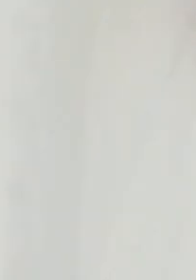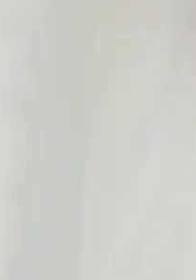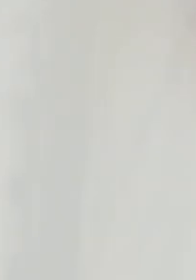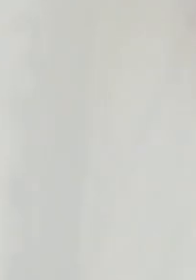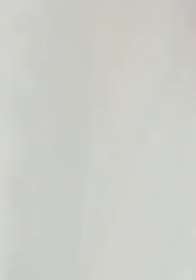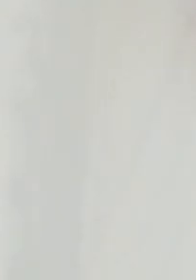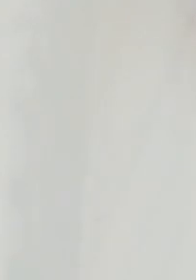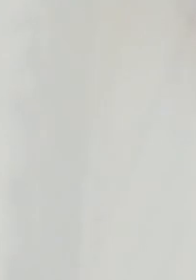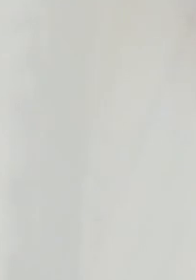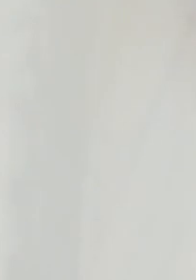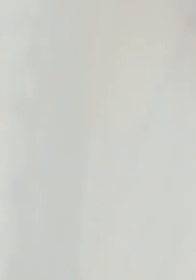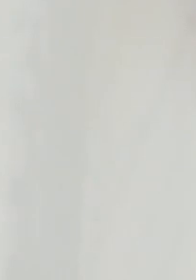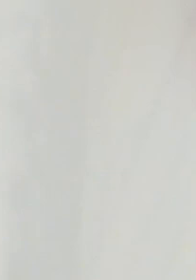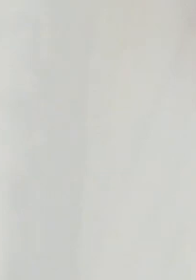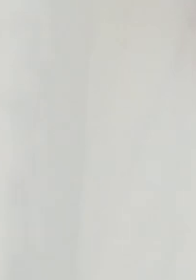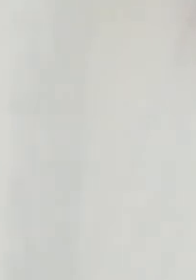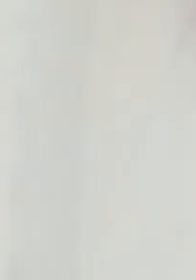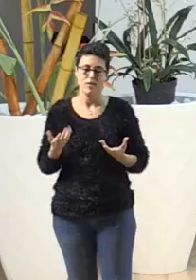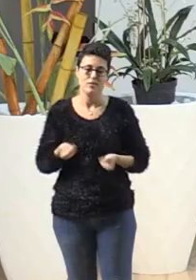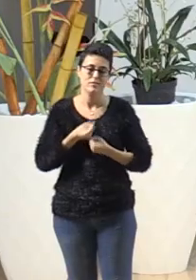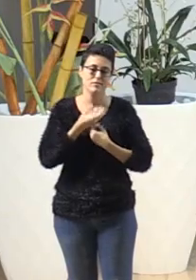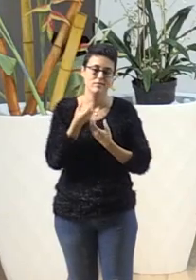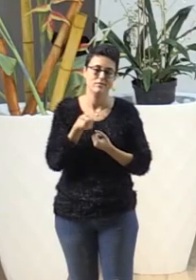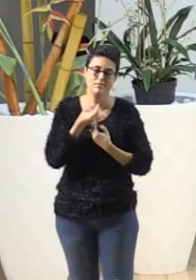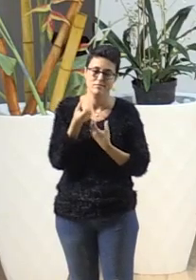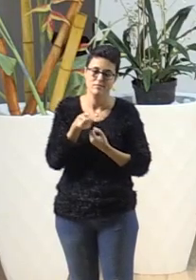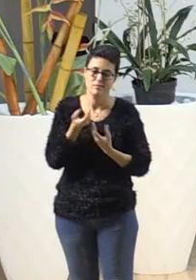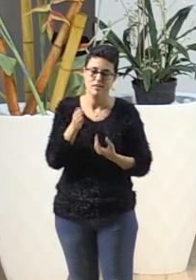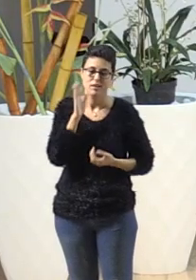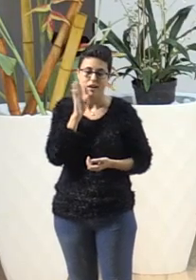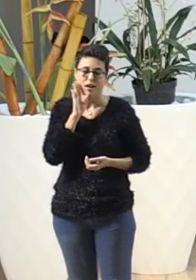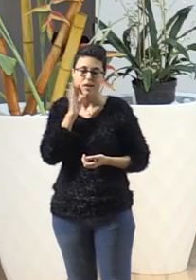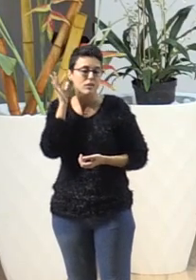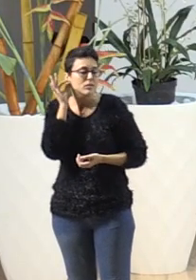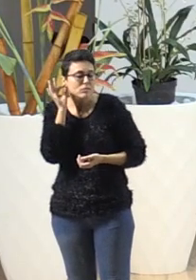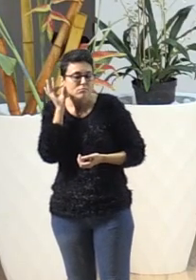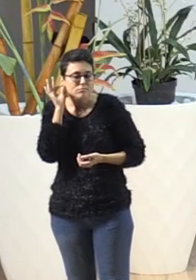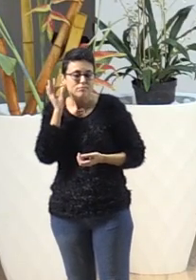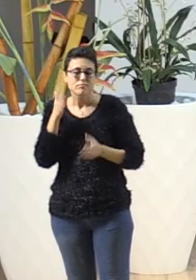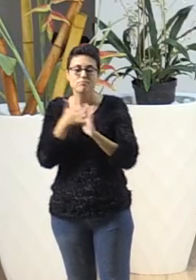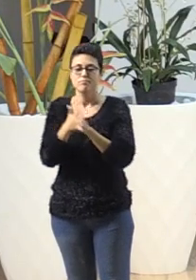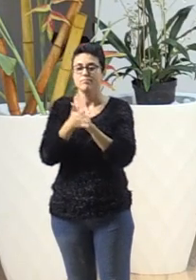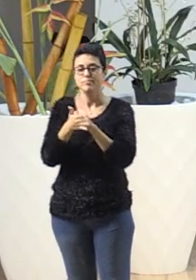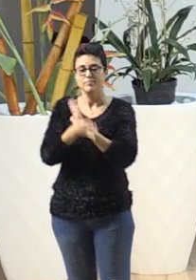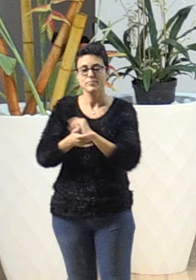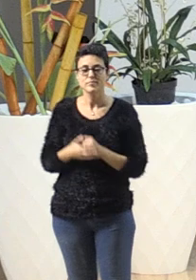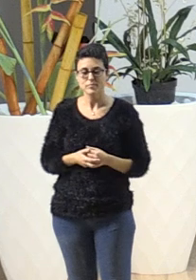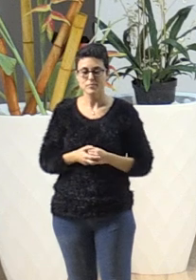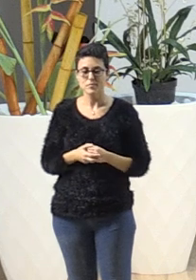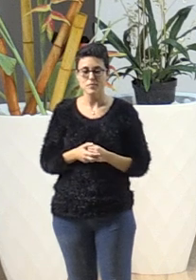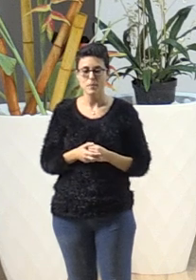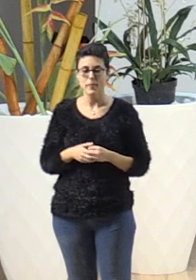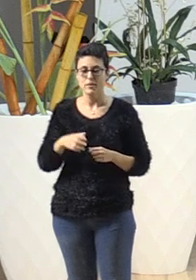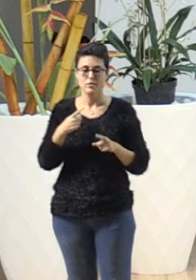relación. Y ahora aquí yo me abro, y con esto que comentaba María José, que he tenido un poquito más de tiempo que Marco para pensarlo, algunos